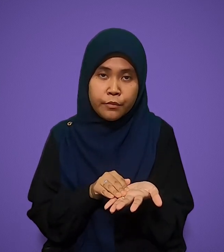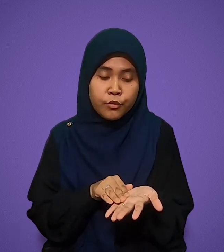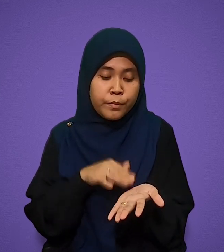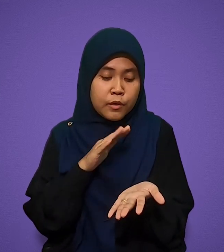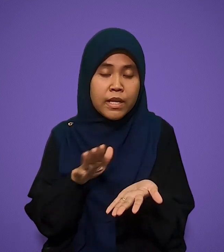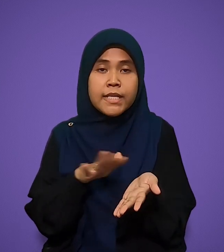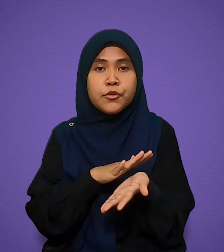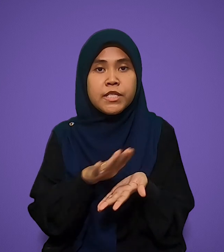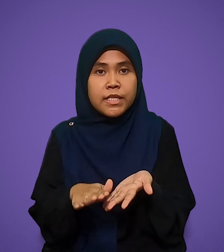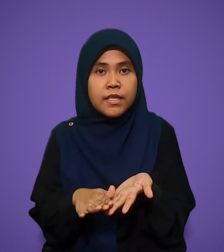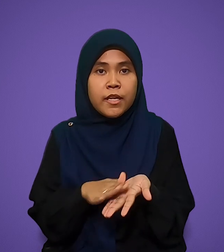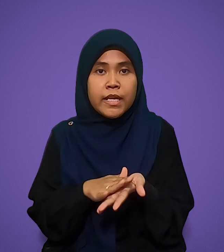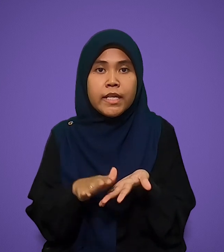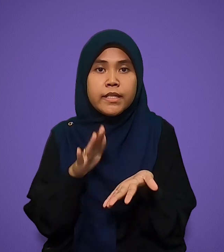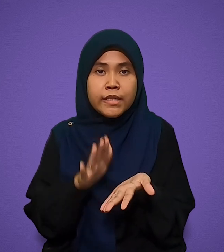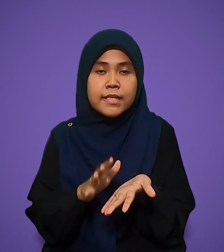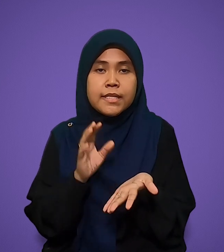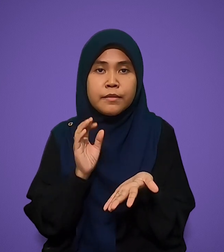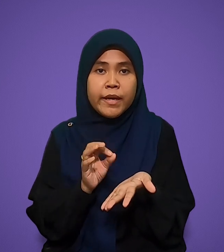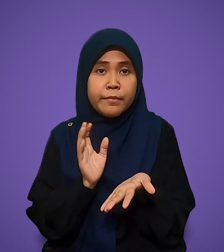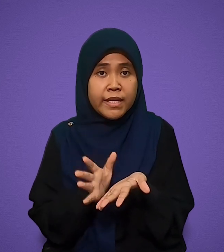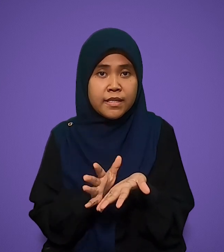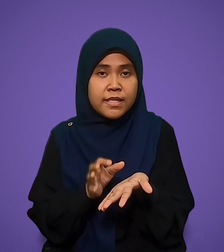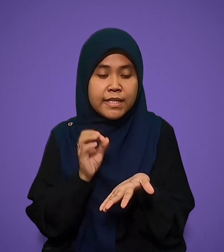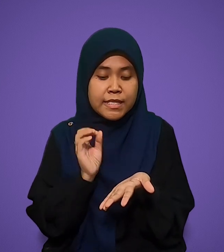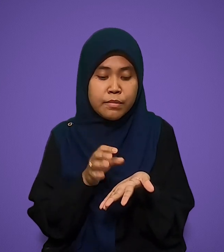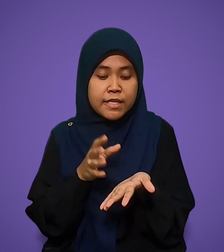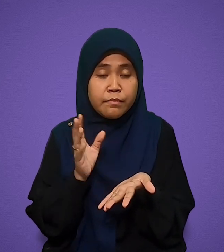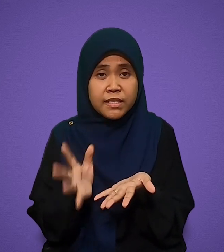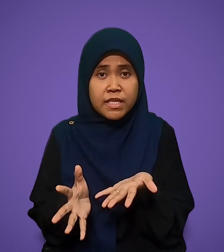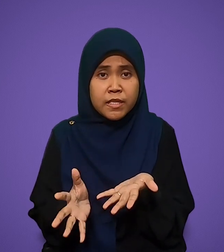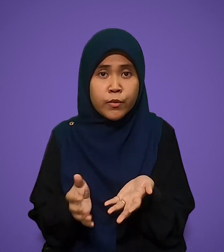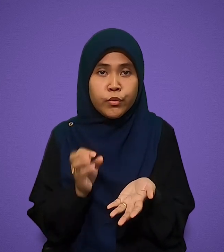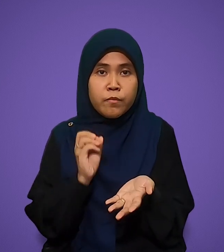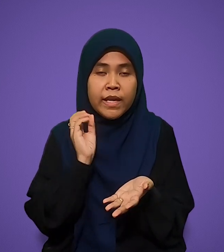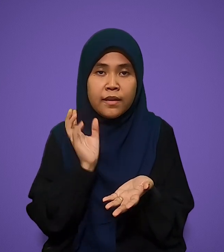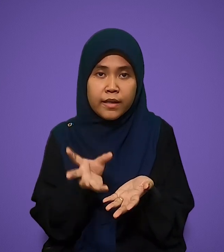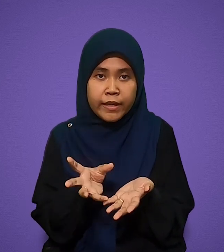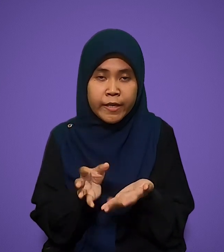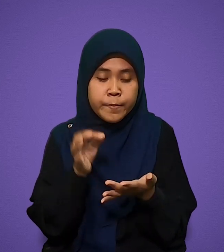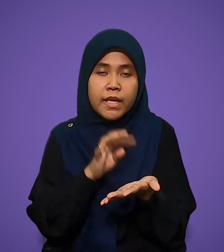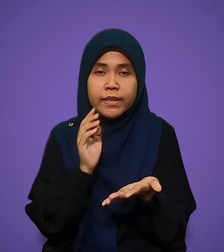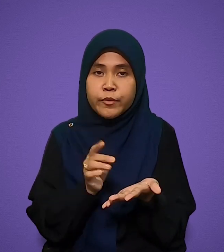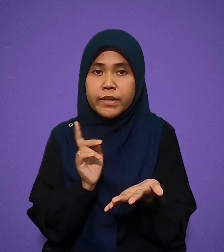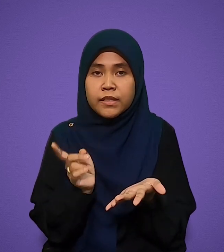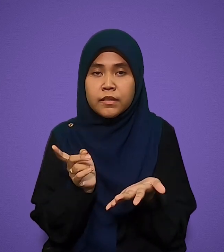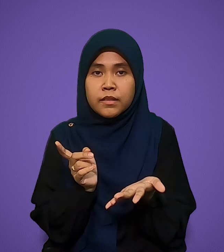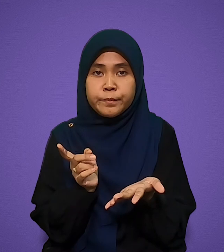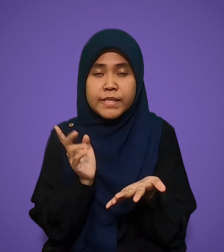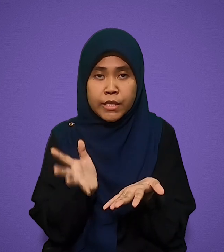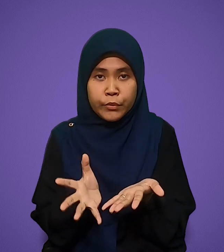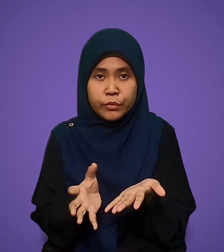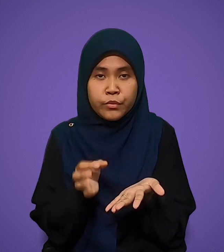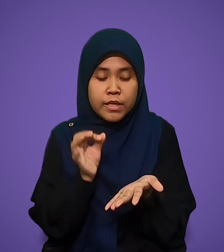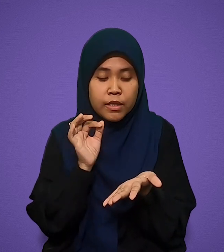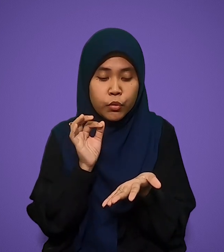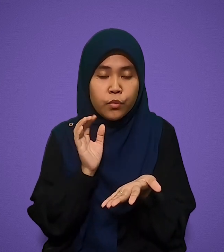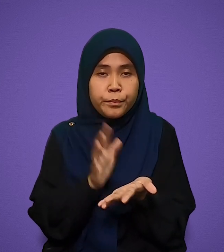itu perlulah dicuci dengan sebaik-baiknya, dengan sebersih-bersihnya untuk mengelakkan blade ataupun mata pisau itu